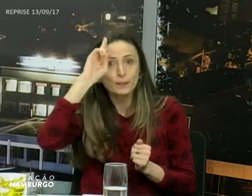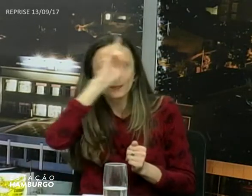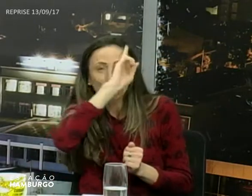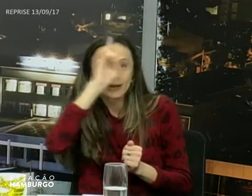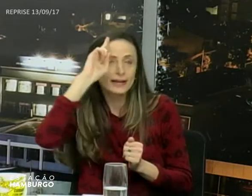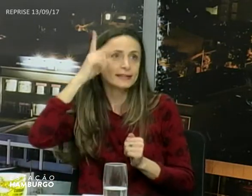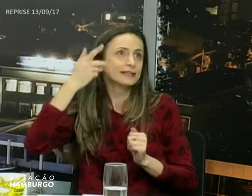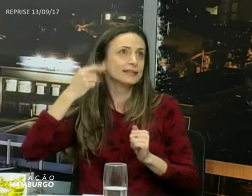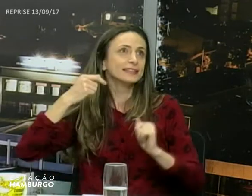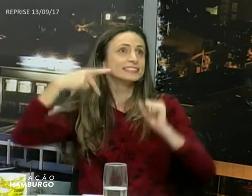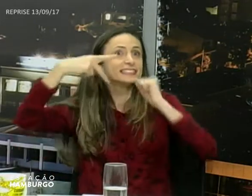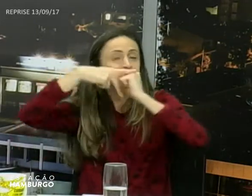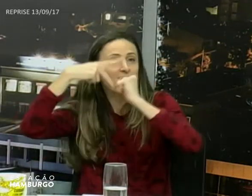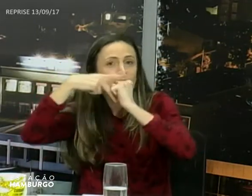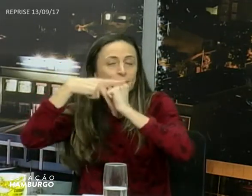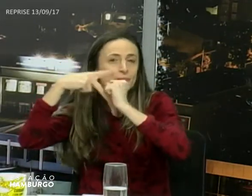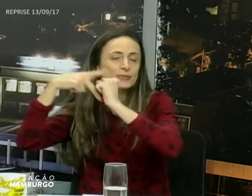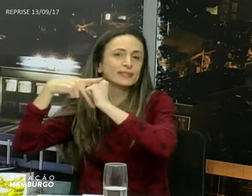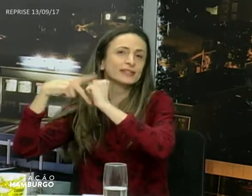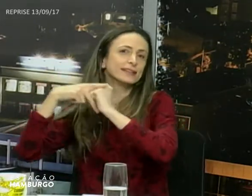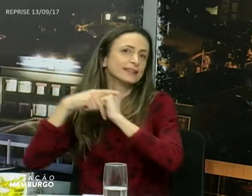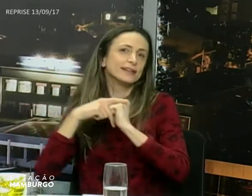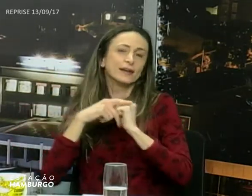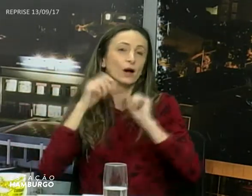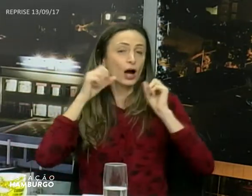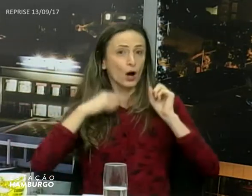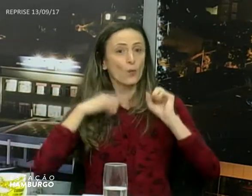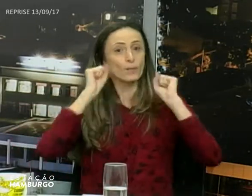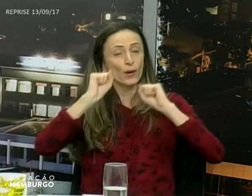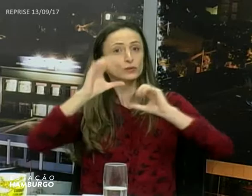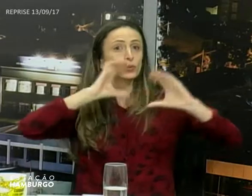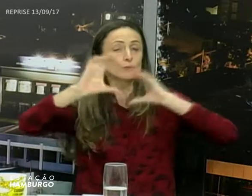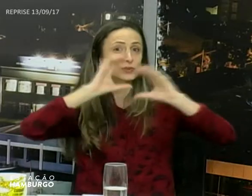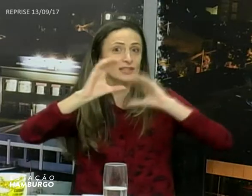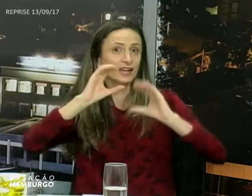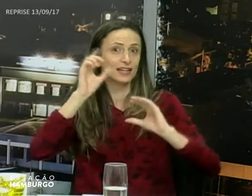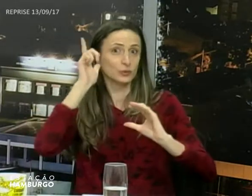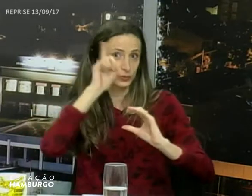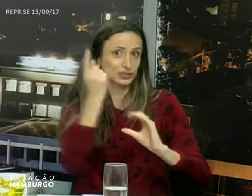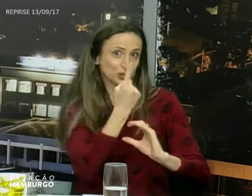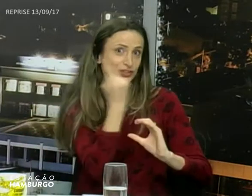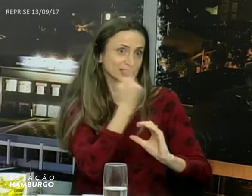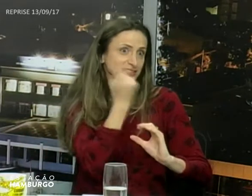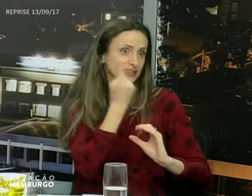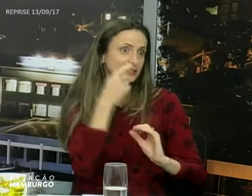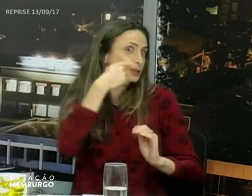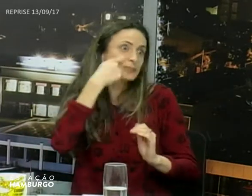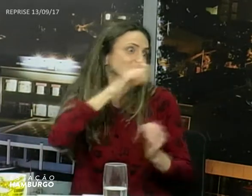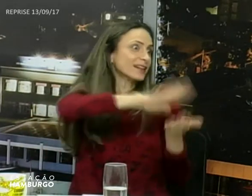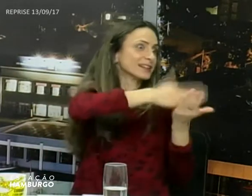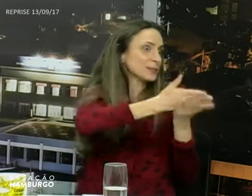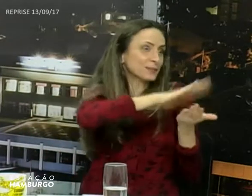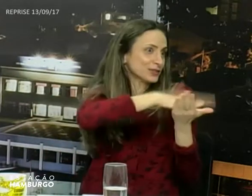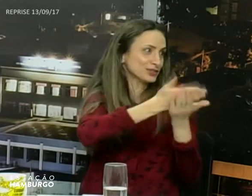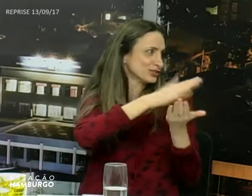próprio aplicativo do Uber, o Skype, ela consegue se comunicar sozinha, sem